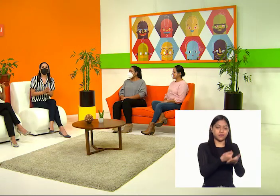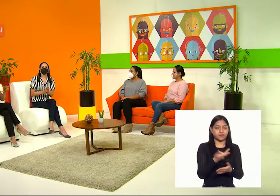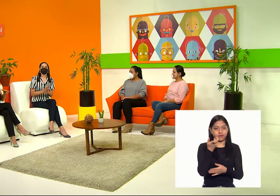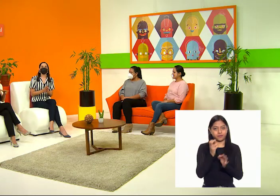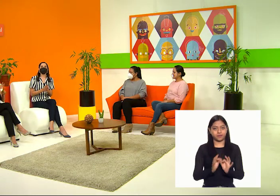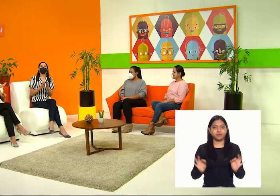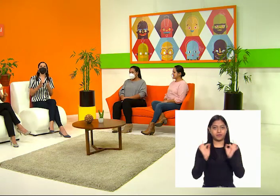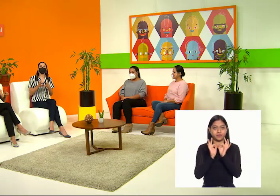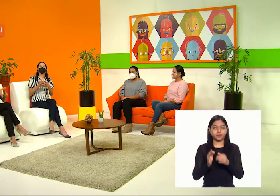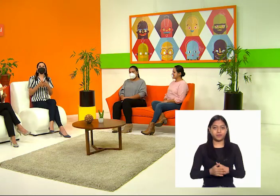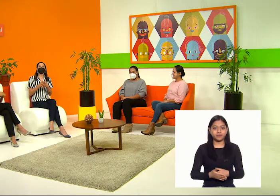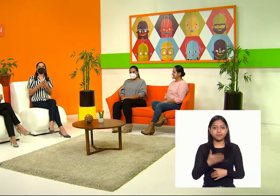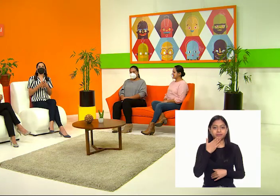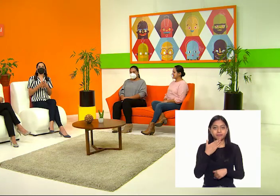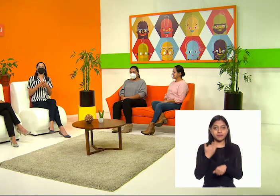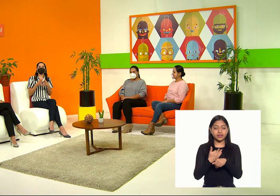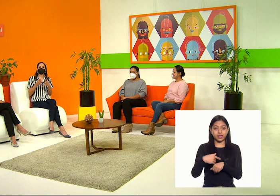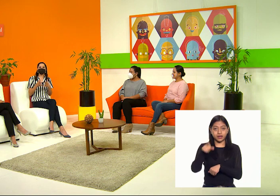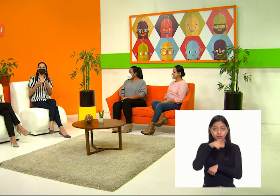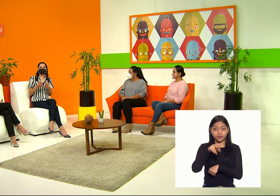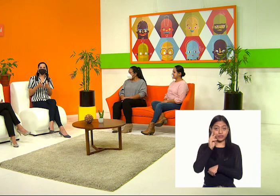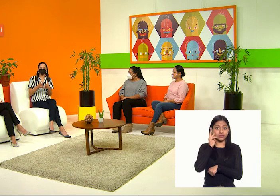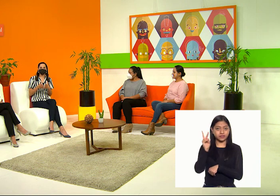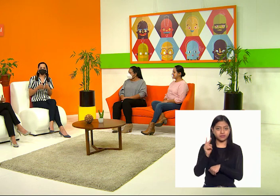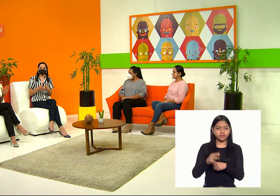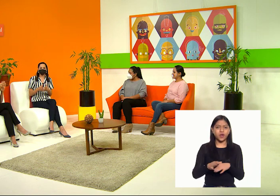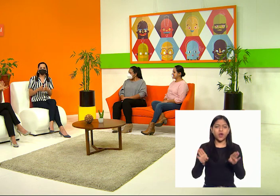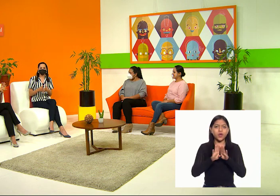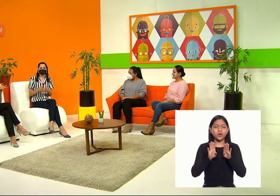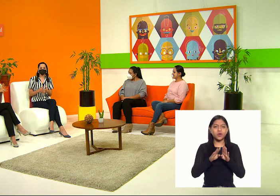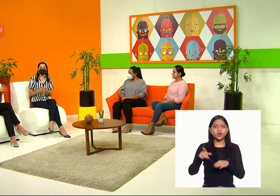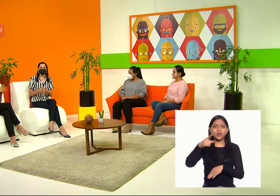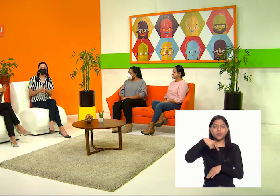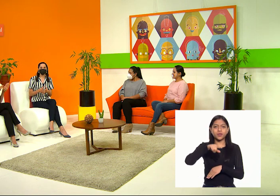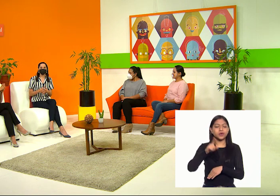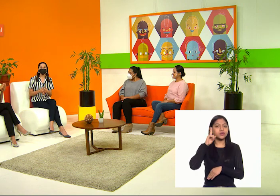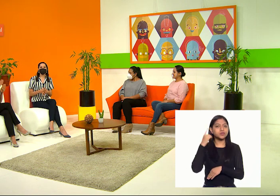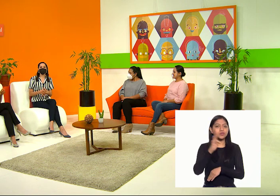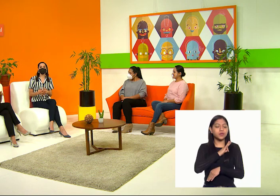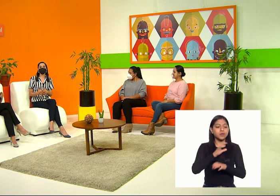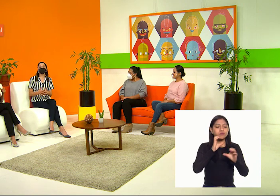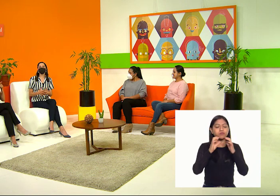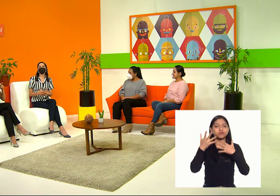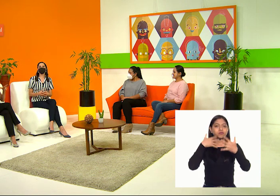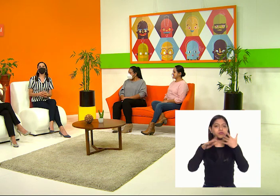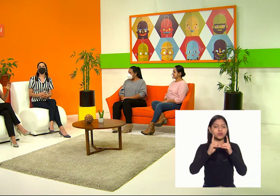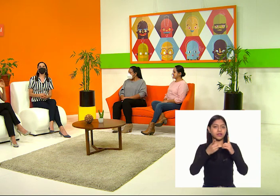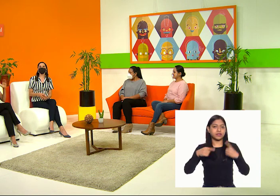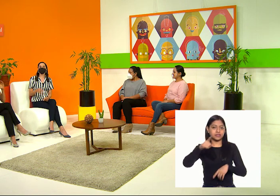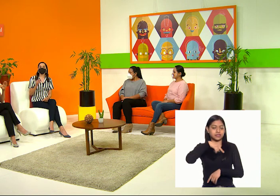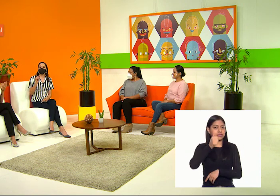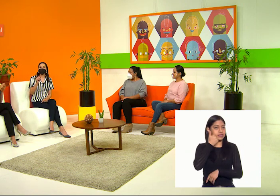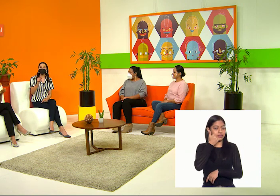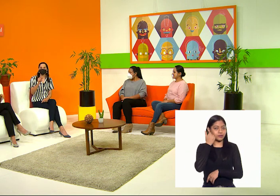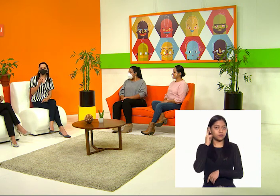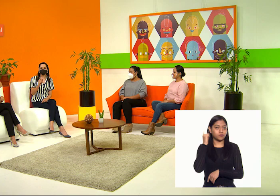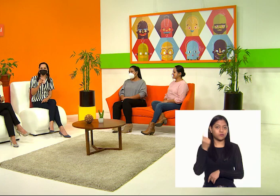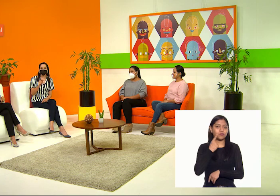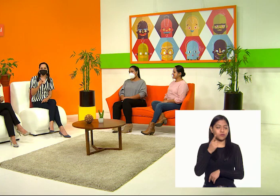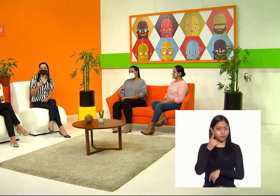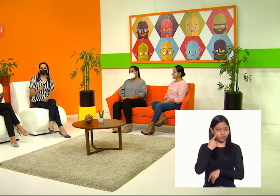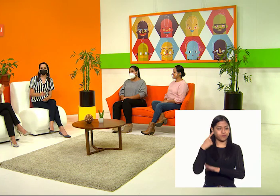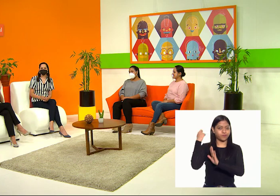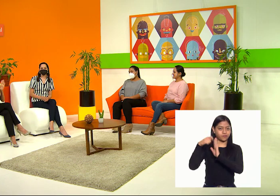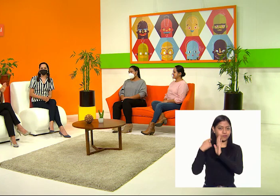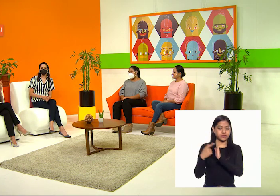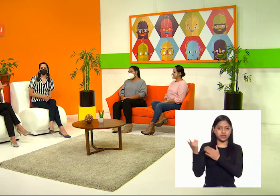Así es. Vamos a ver cómo se promueve el desarrollo de la competencia comunicativa de las y los alumnos sordos en el siguiente